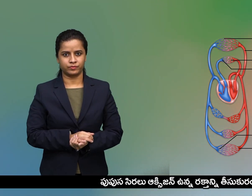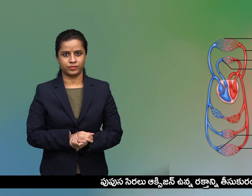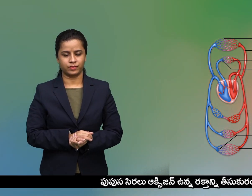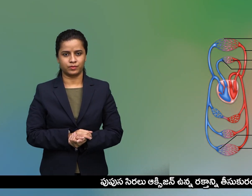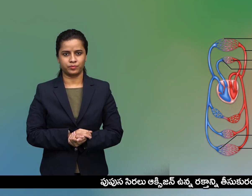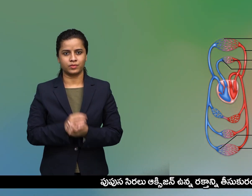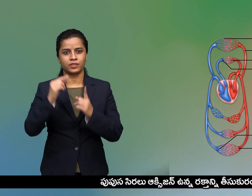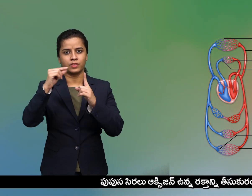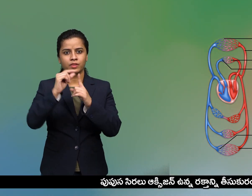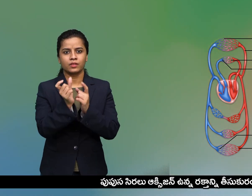పుపుస సిరలు